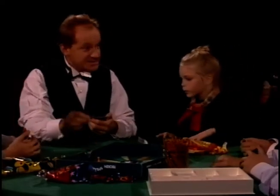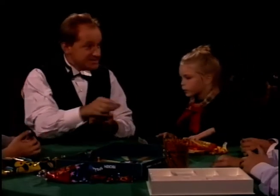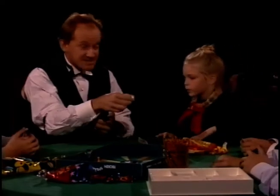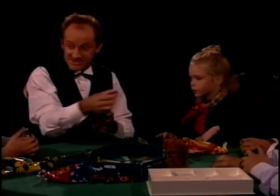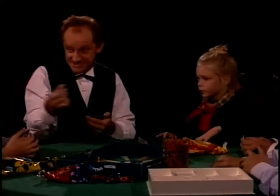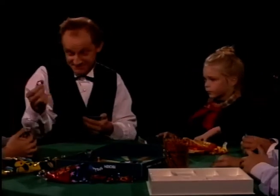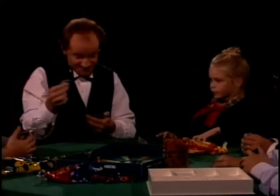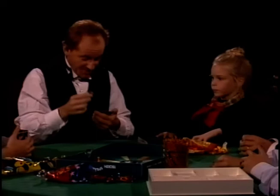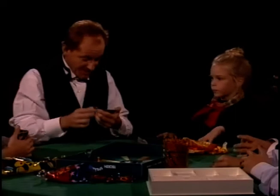6.